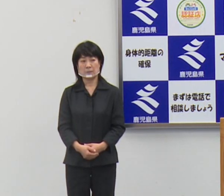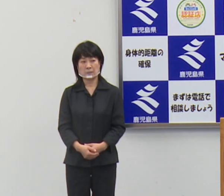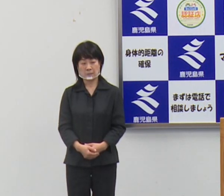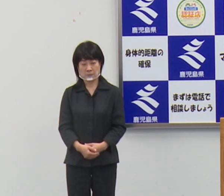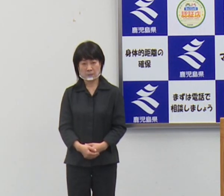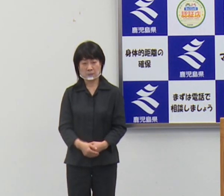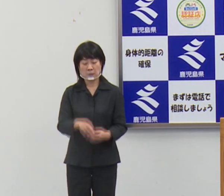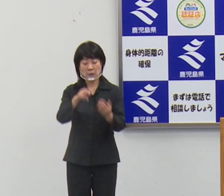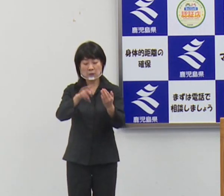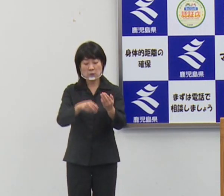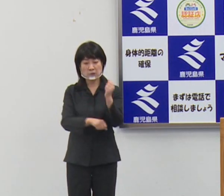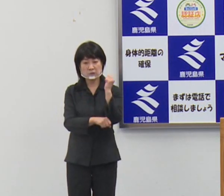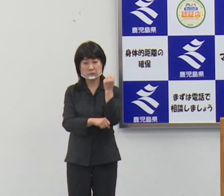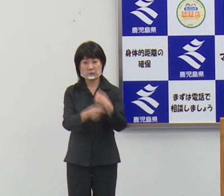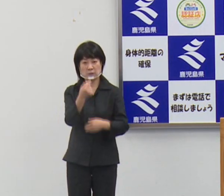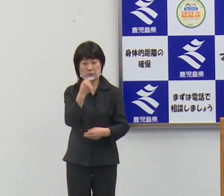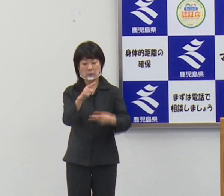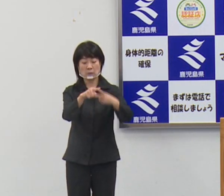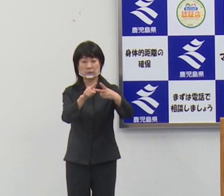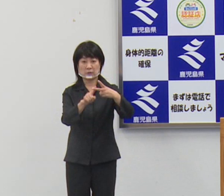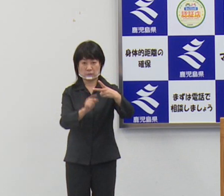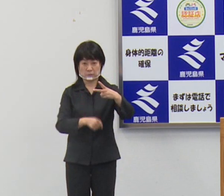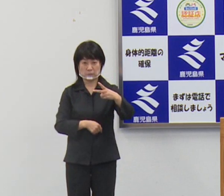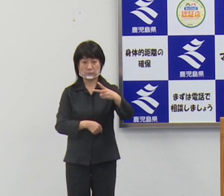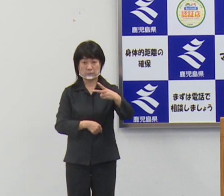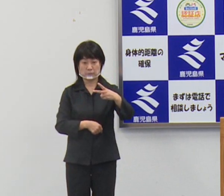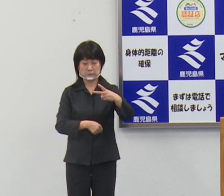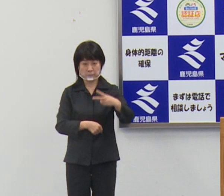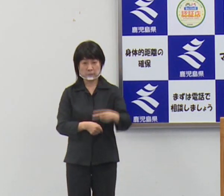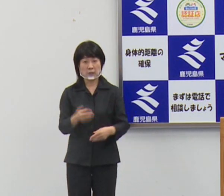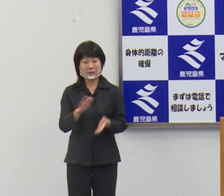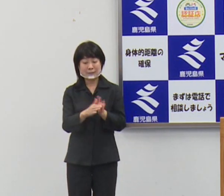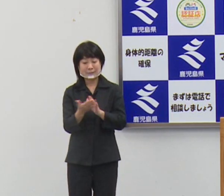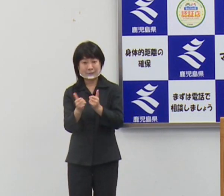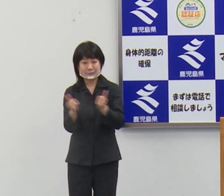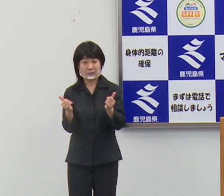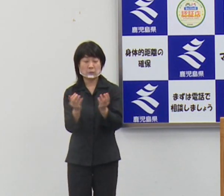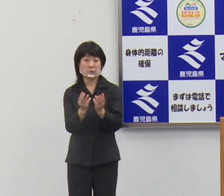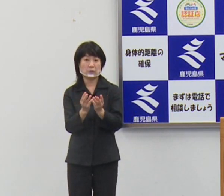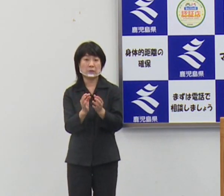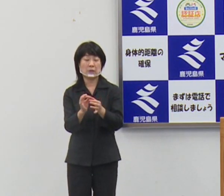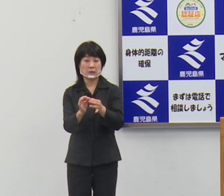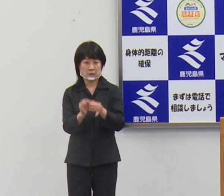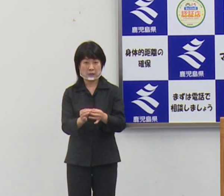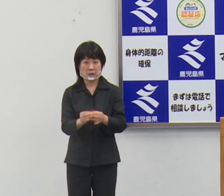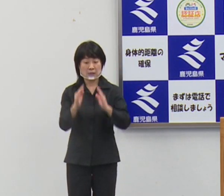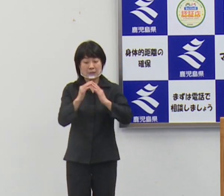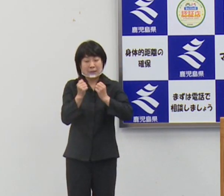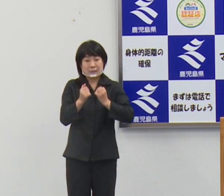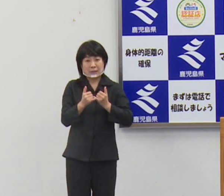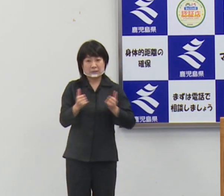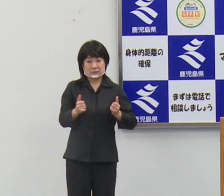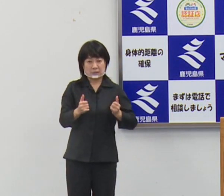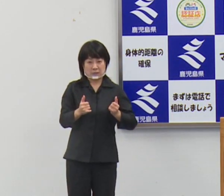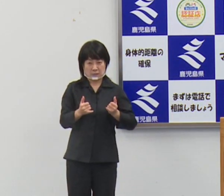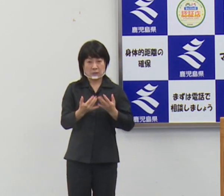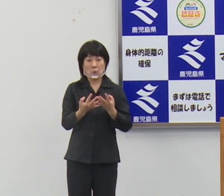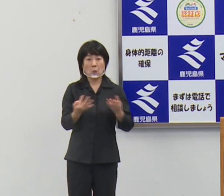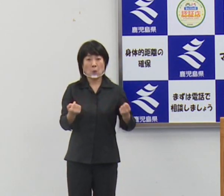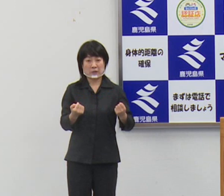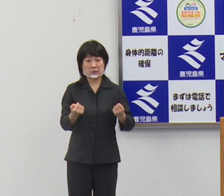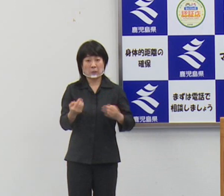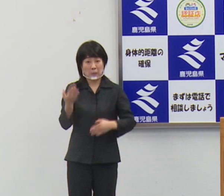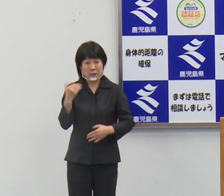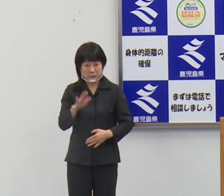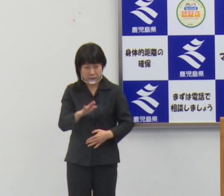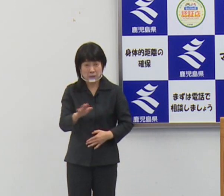読売新聞の藤本です。2点あるんですが、先ほどの死者の関係で一時期自宅待機者かなり多い時期ありました